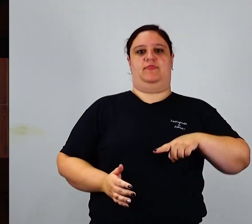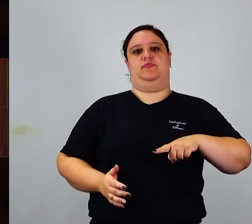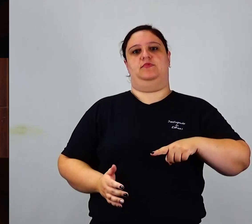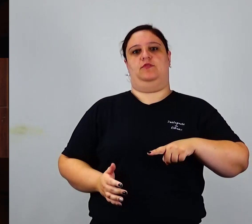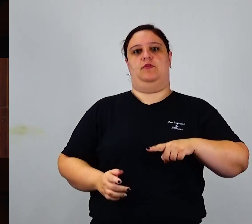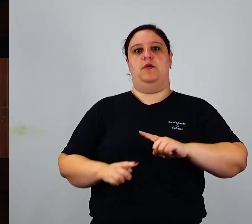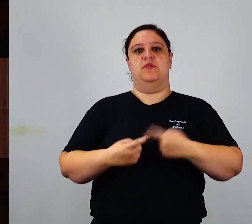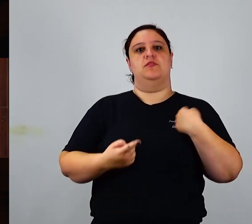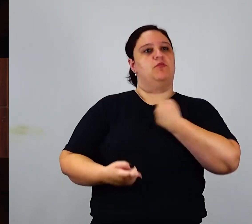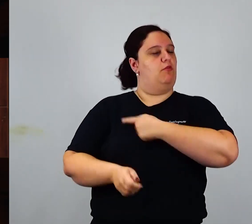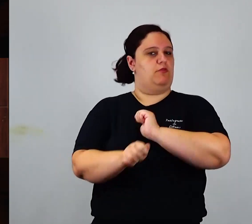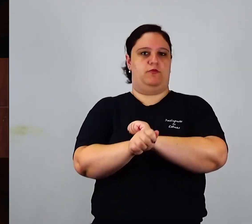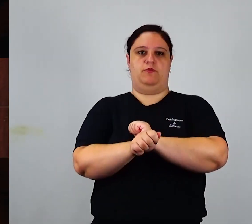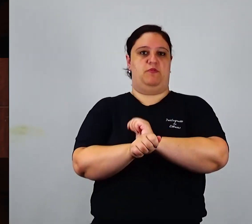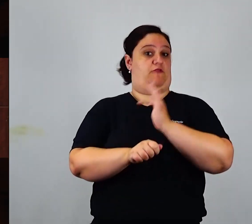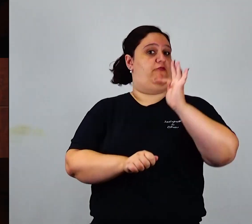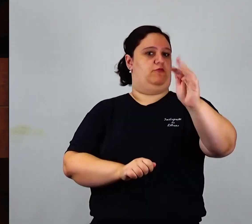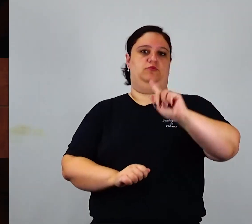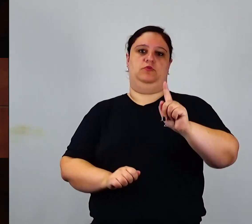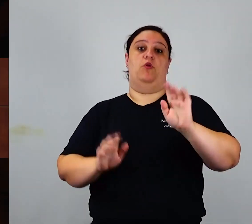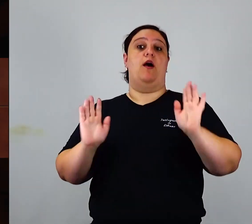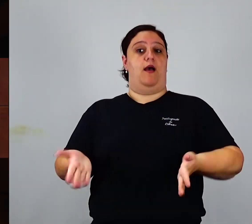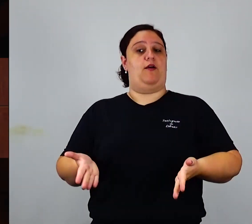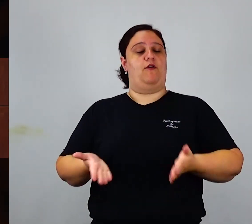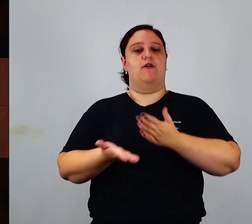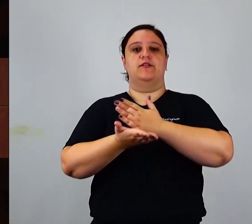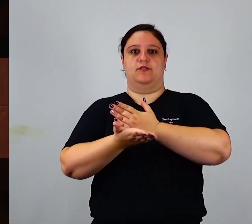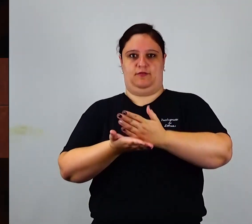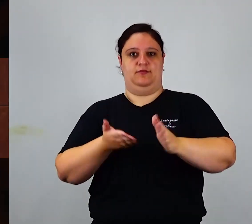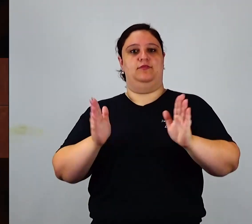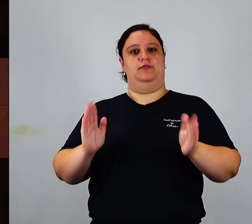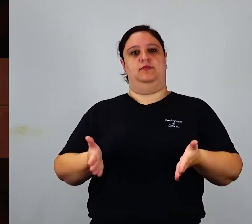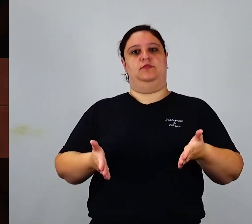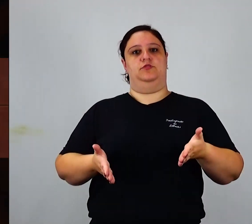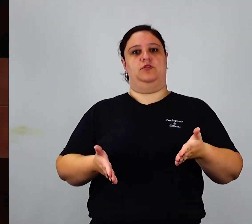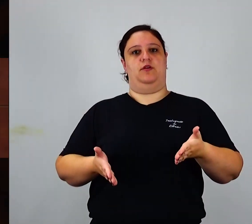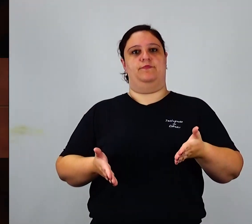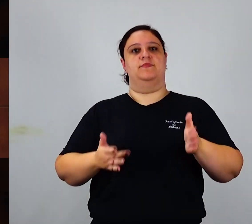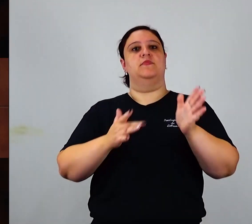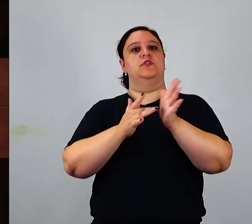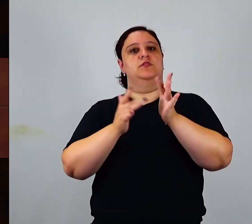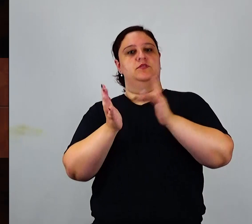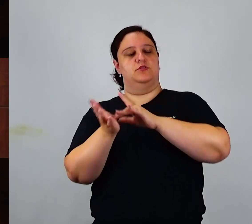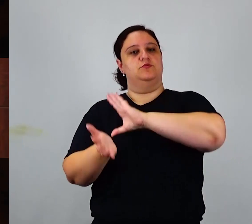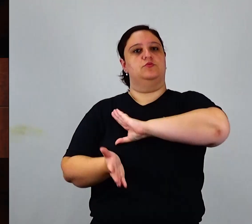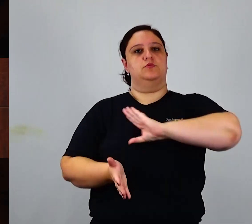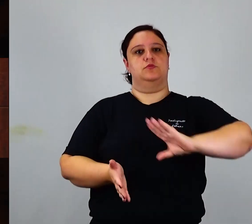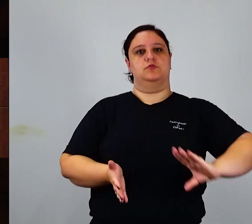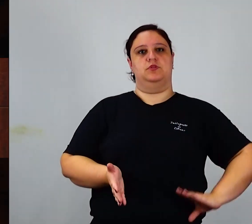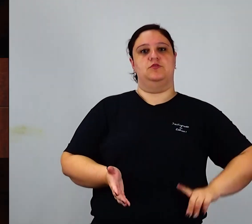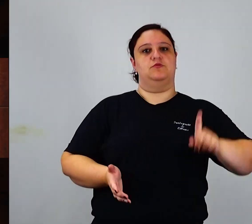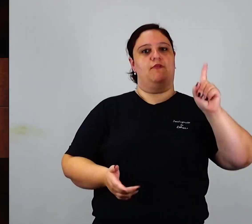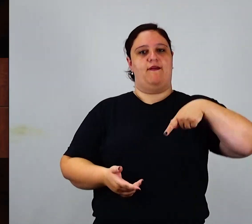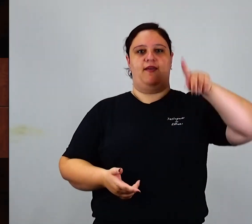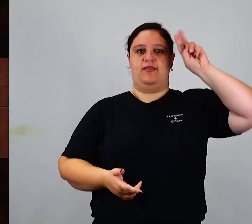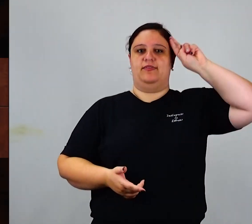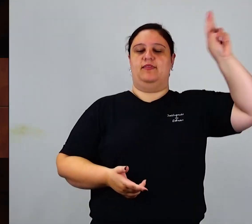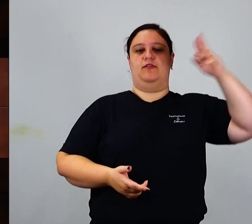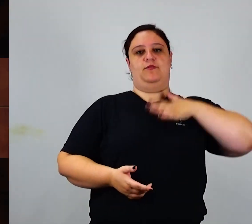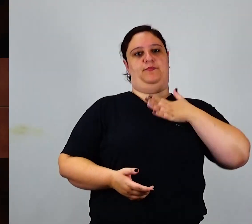dia. Desde hoje, nós já confessamos: Jesus Cristo é o meu